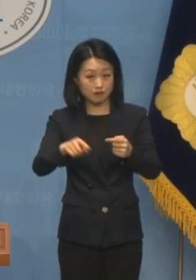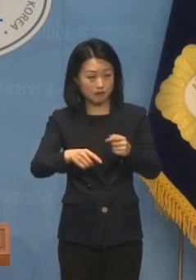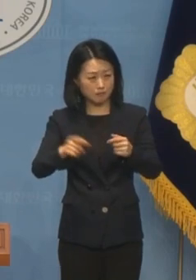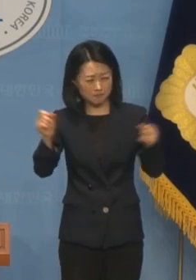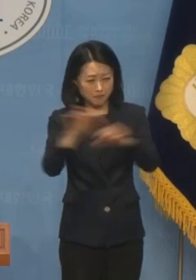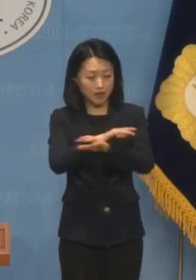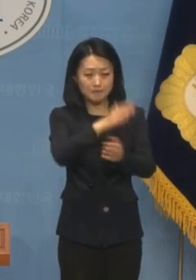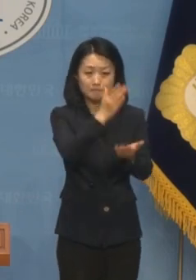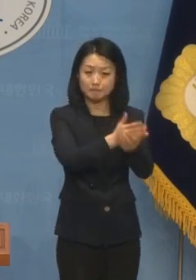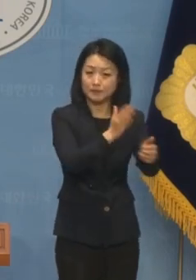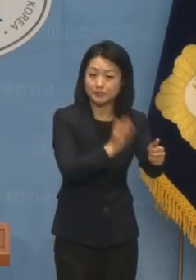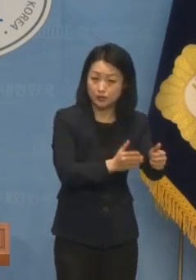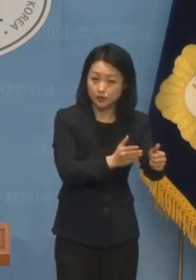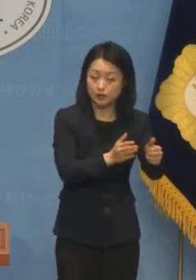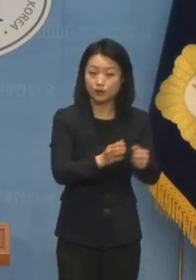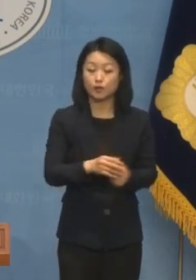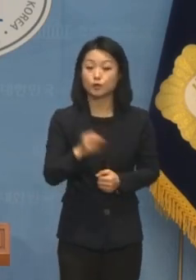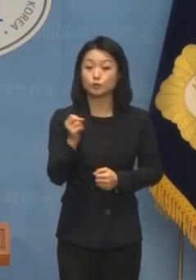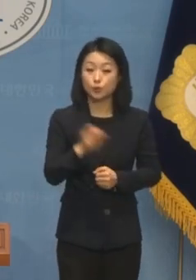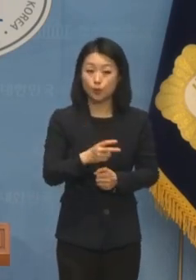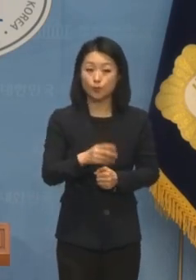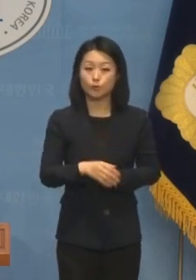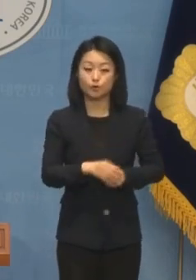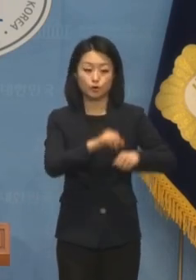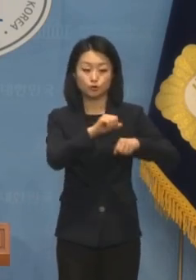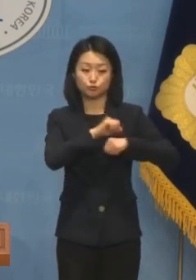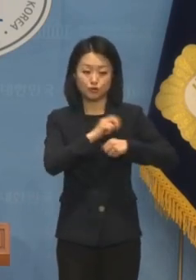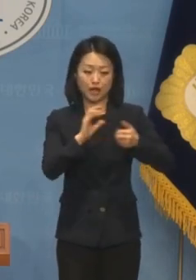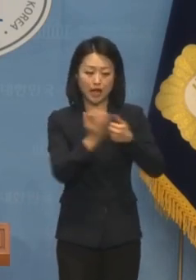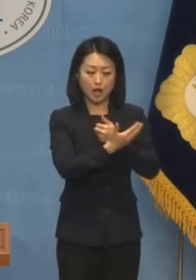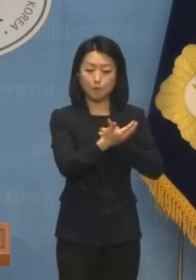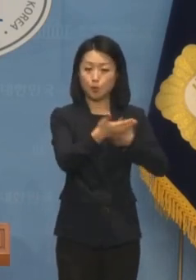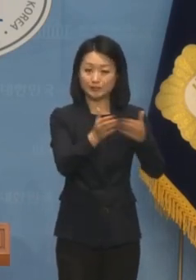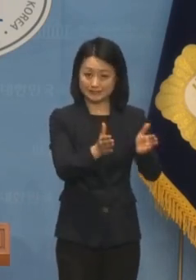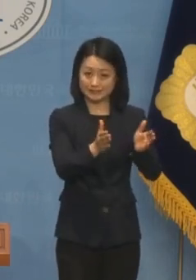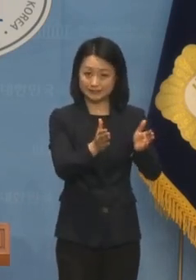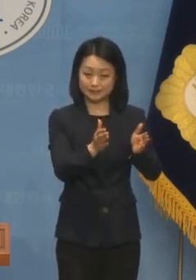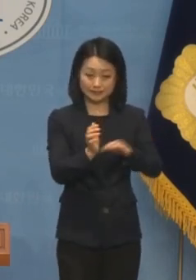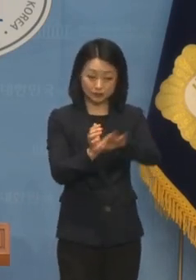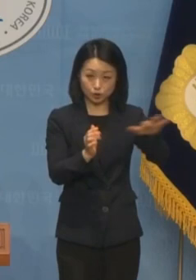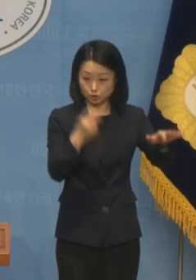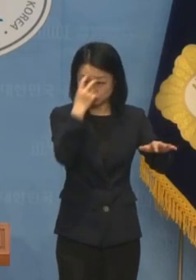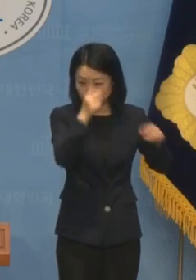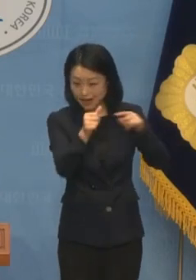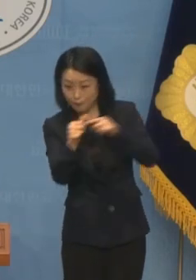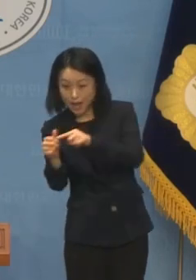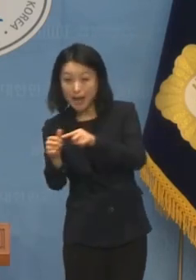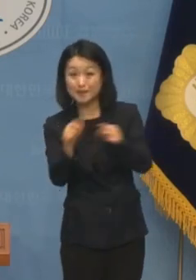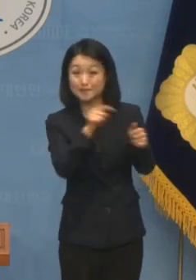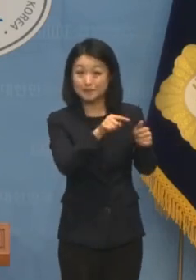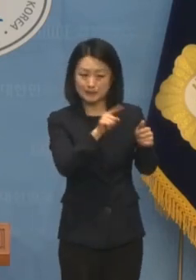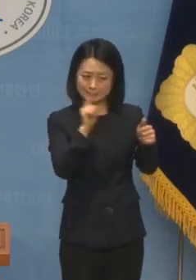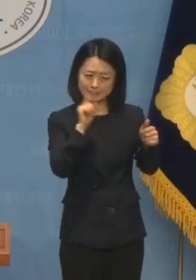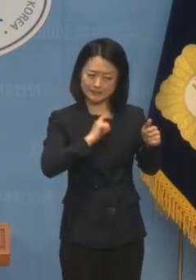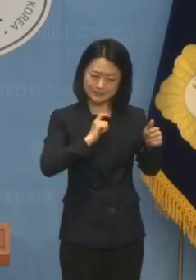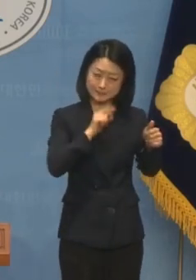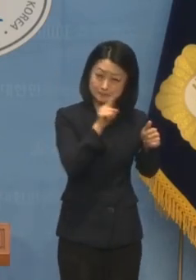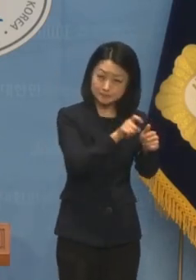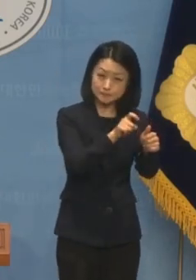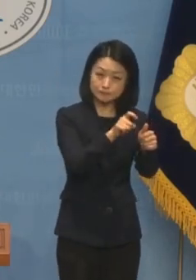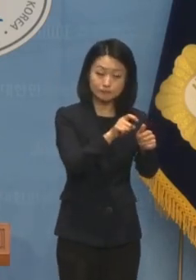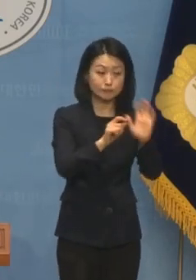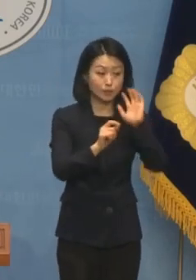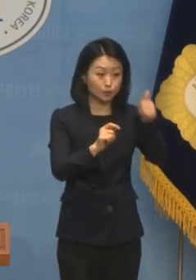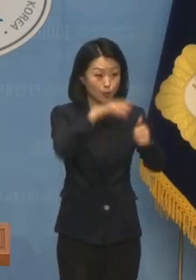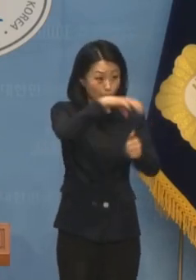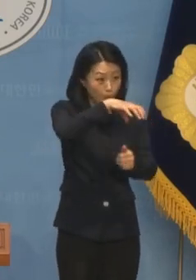더욱이 수사 외압의 핵심으로 지목된 국가안보실을 전부 잔류해서 대통령의 진상규명 의지를